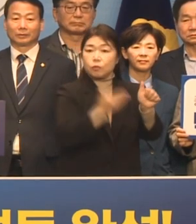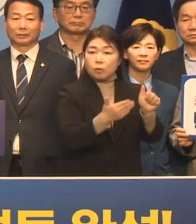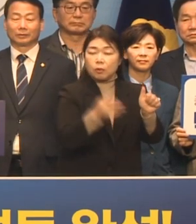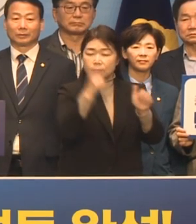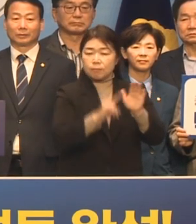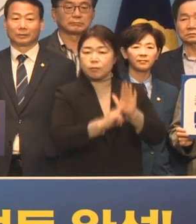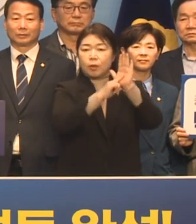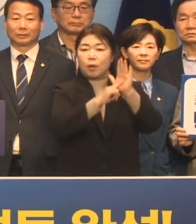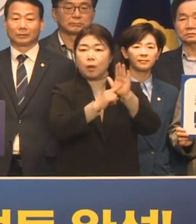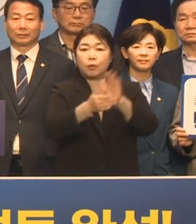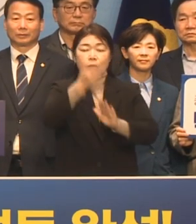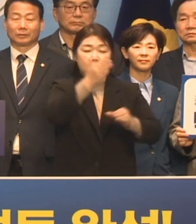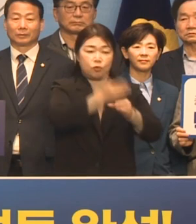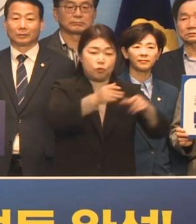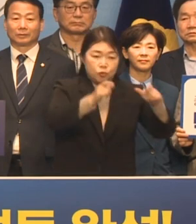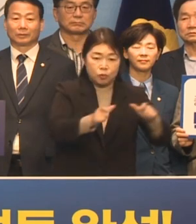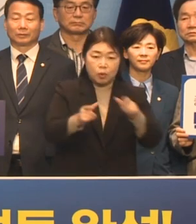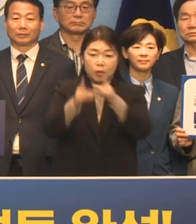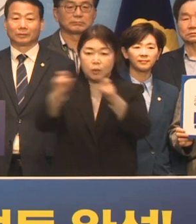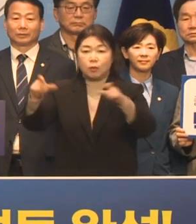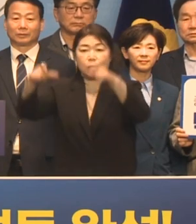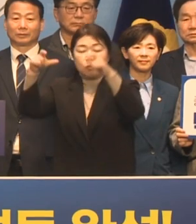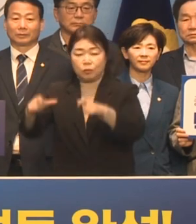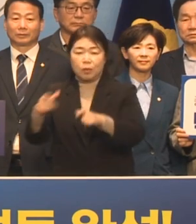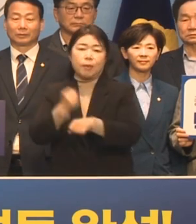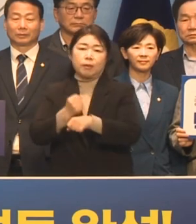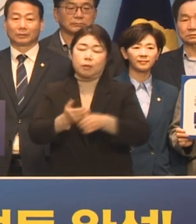중구와 성동구를 완성해 내겠습니다.